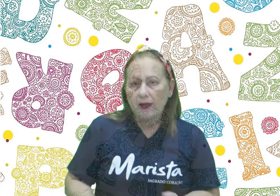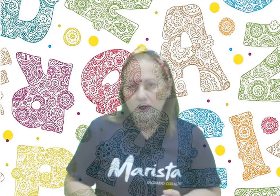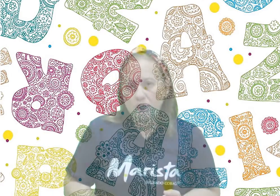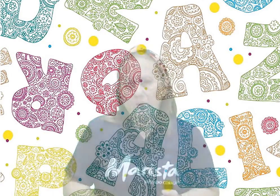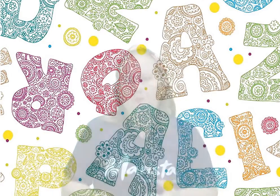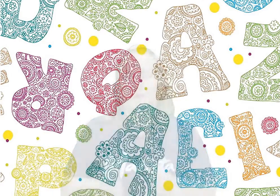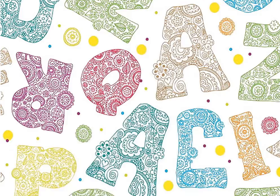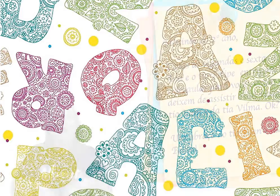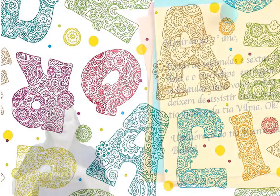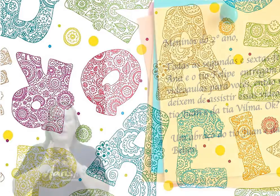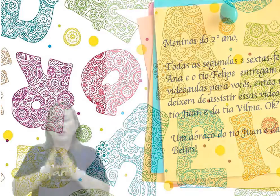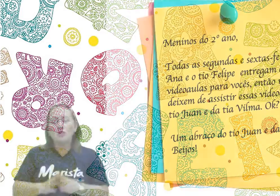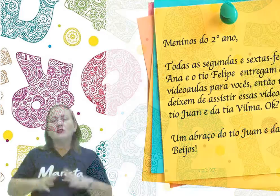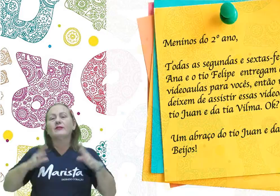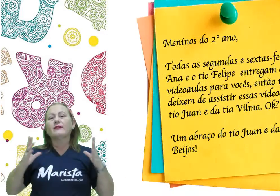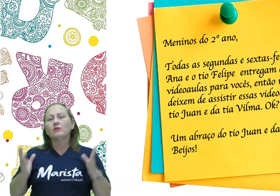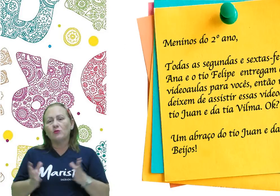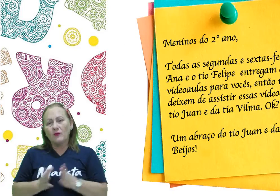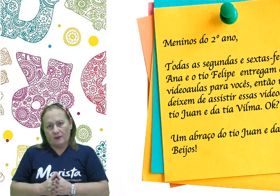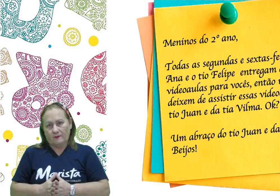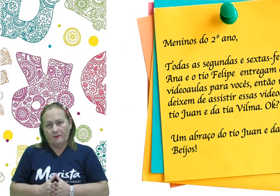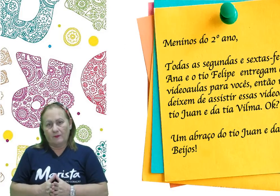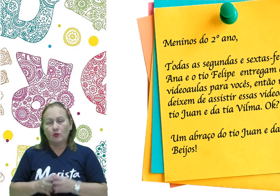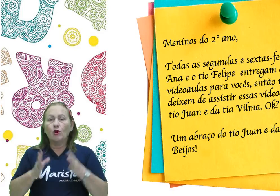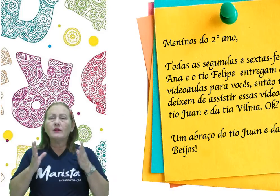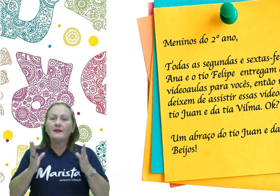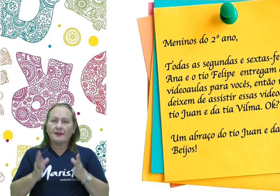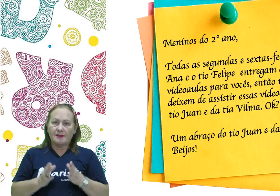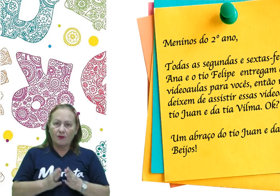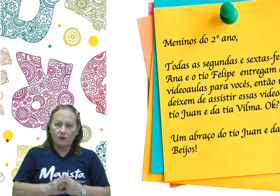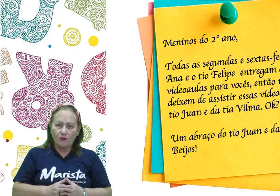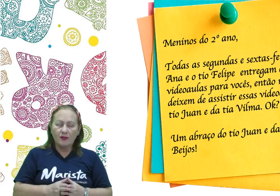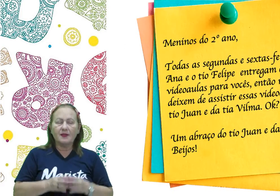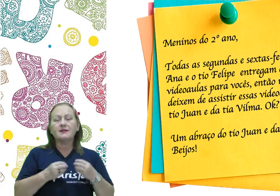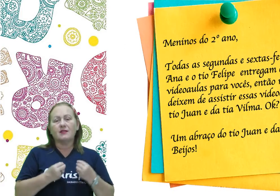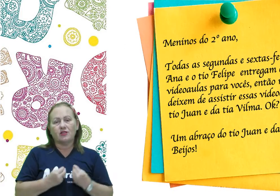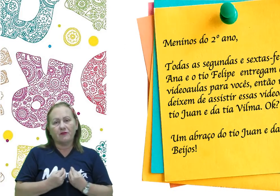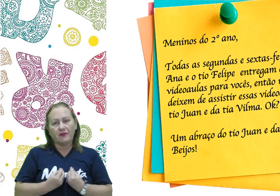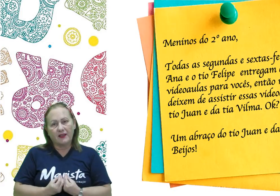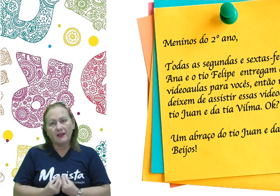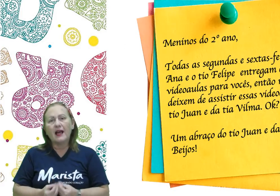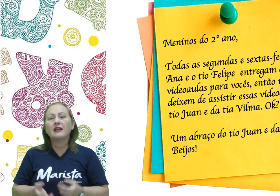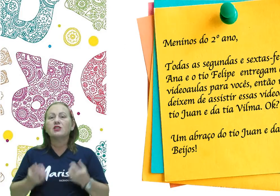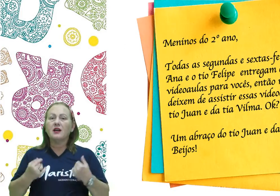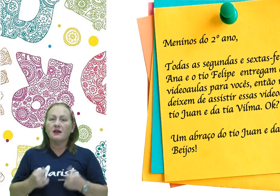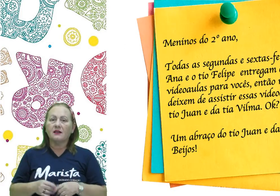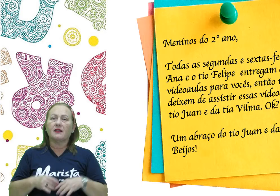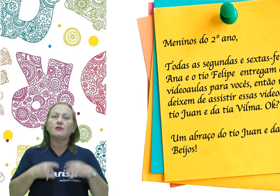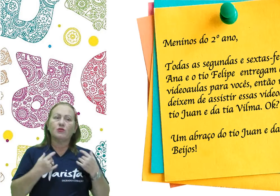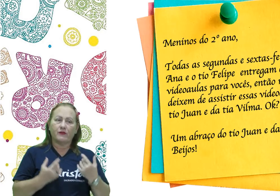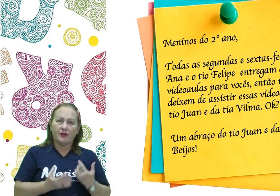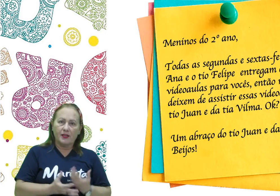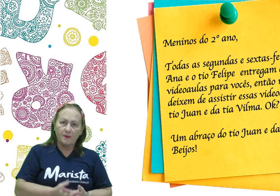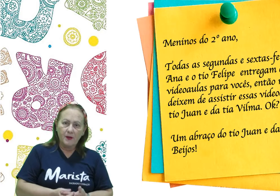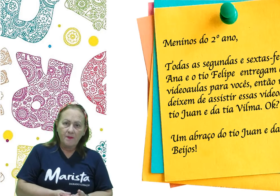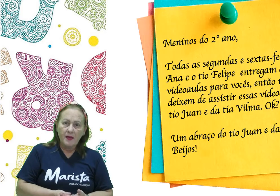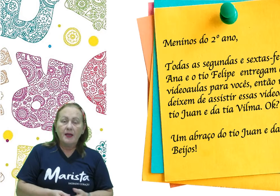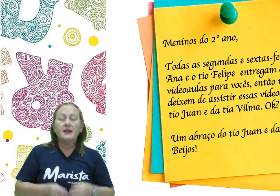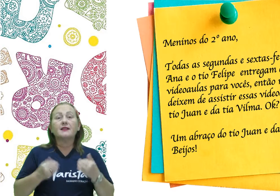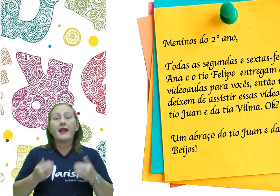bilhete. Menino do segundo ano. Toda segunda e sexta-feira, a tia Ana e o tio Felipe entregam